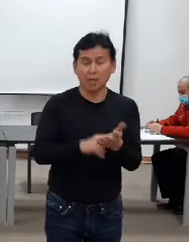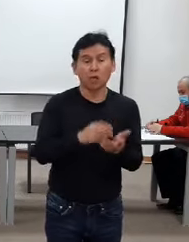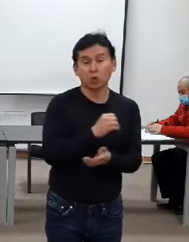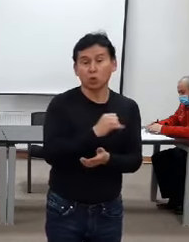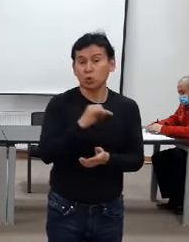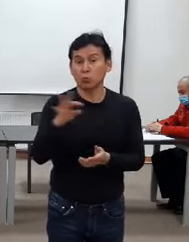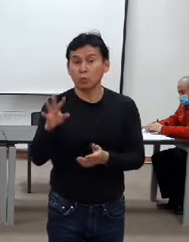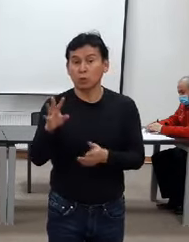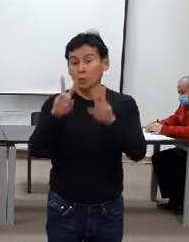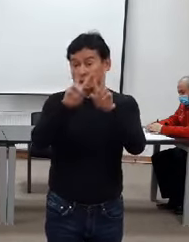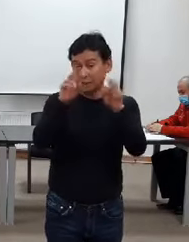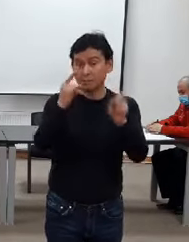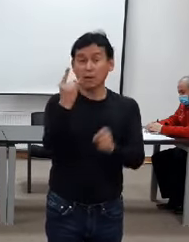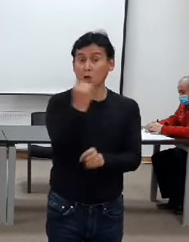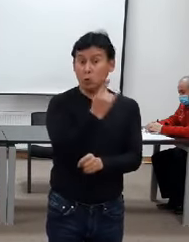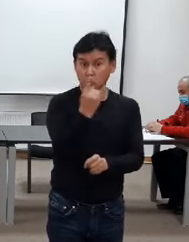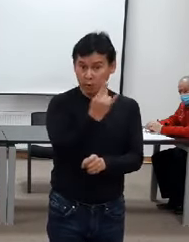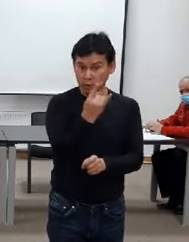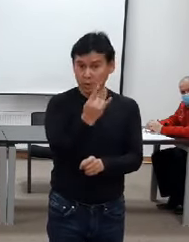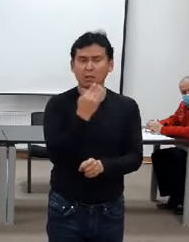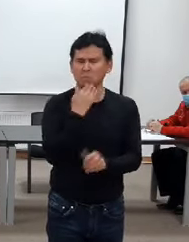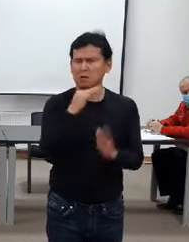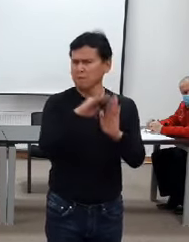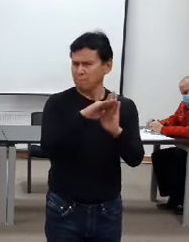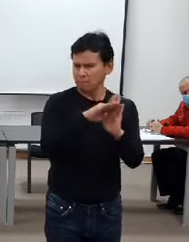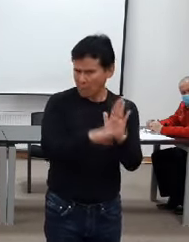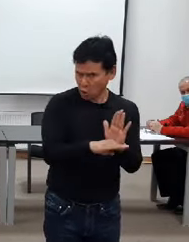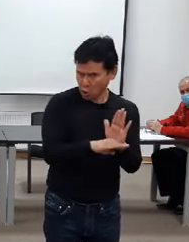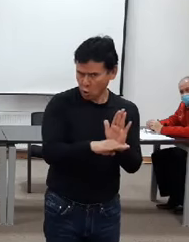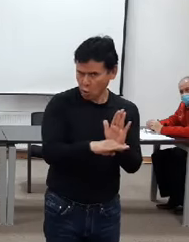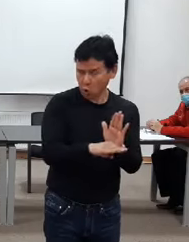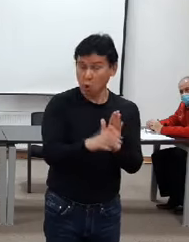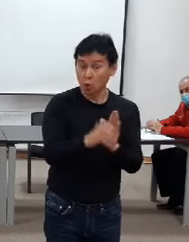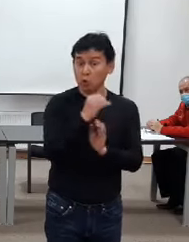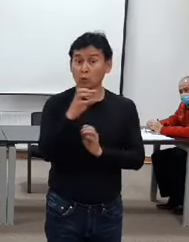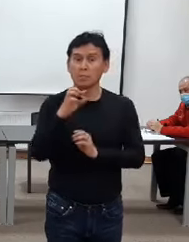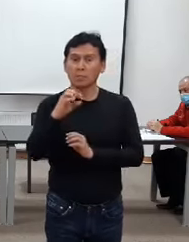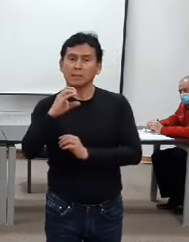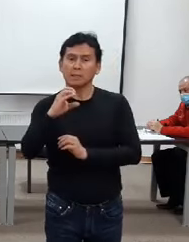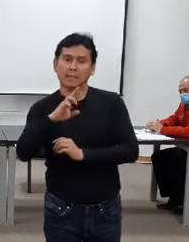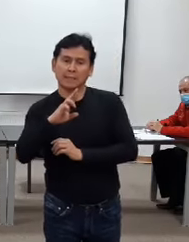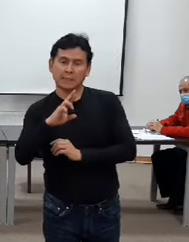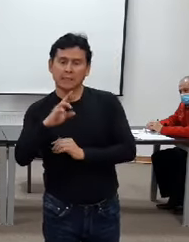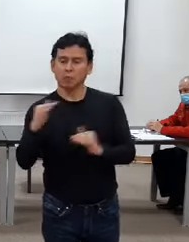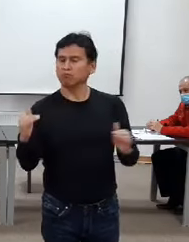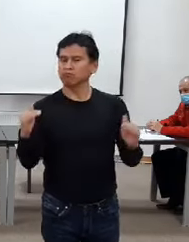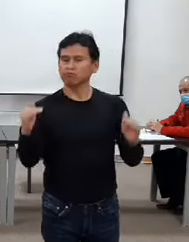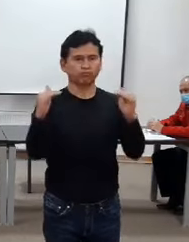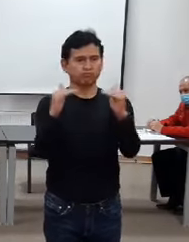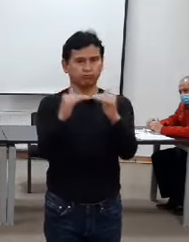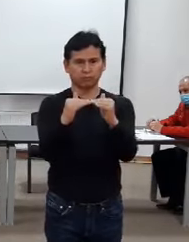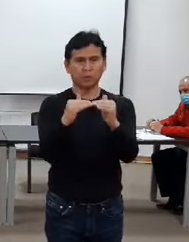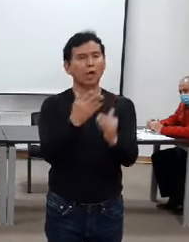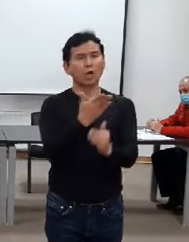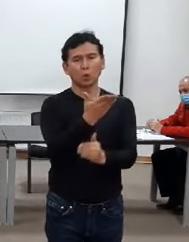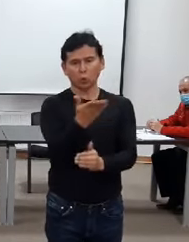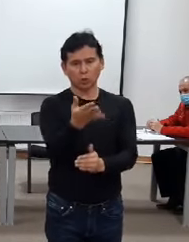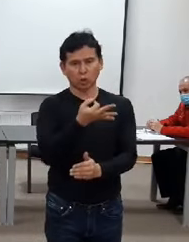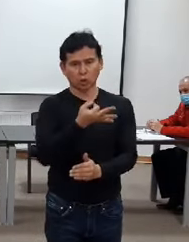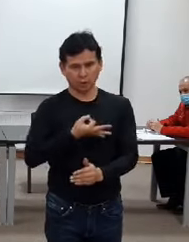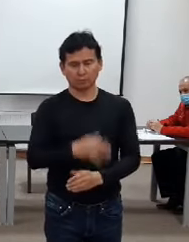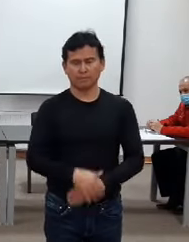cantidad de consultas en urgencia también es muy baja y este número de PCR es directamente proporcional a lo que usted nos